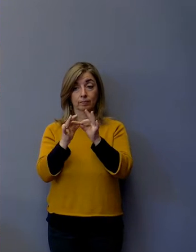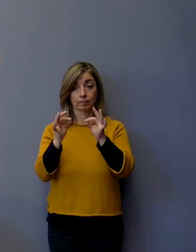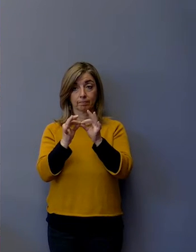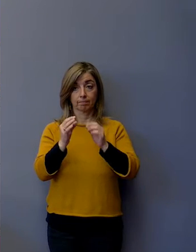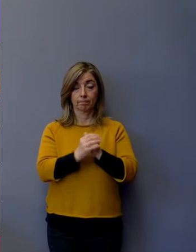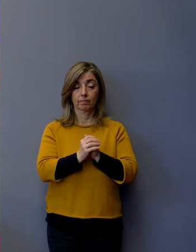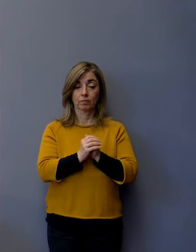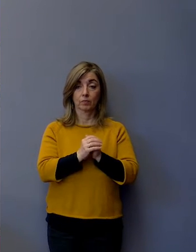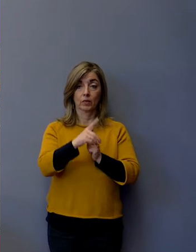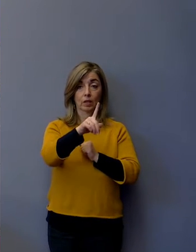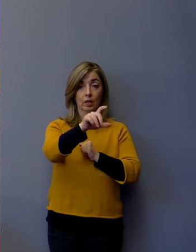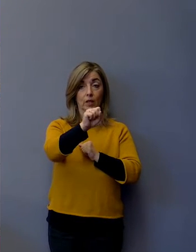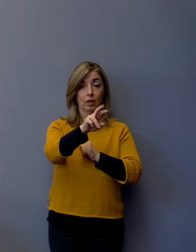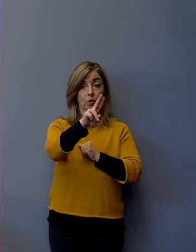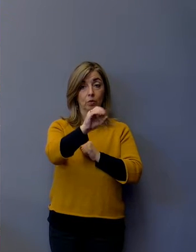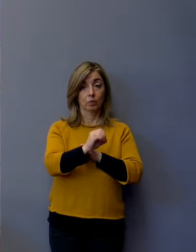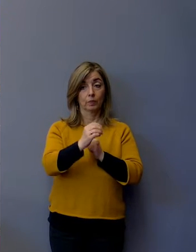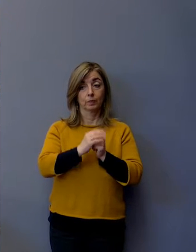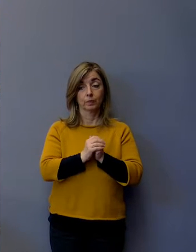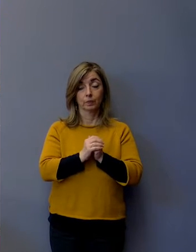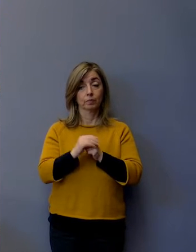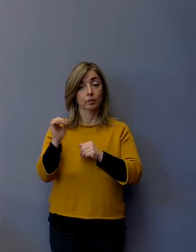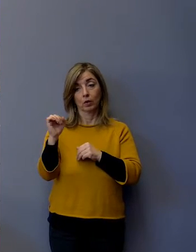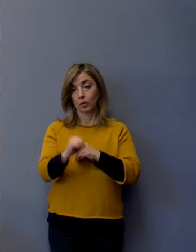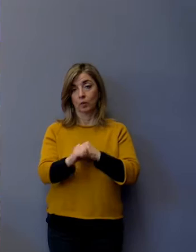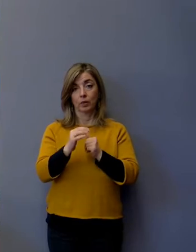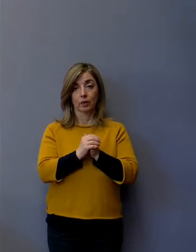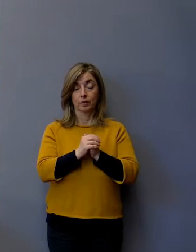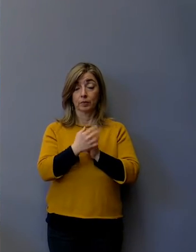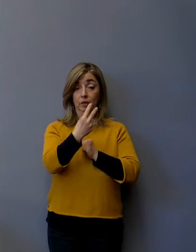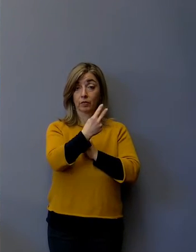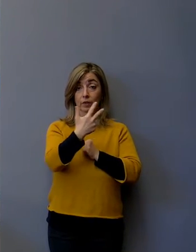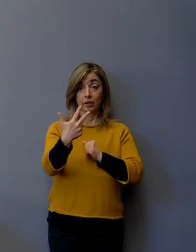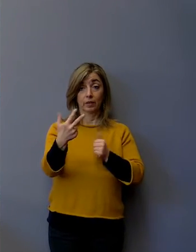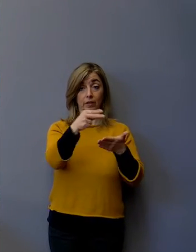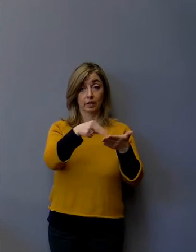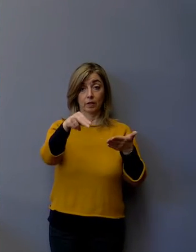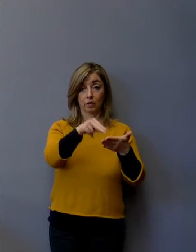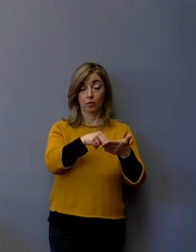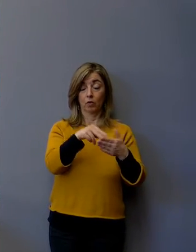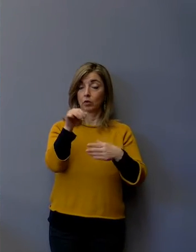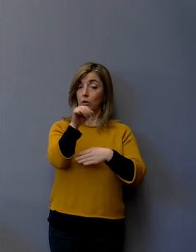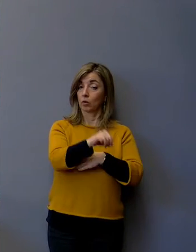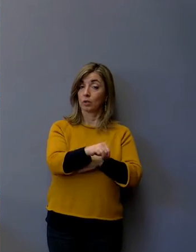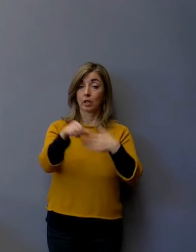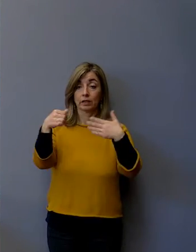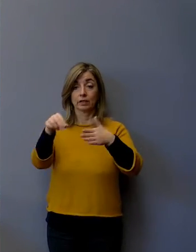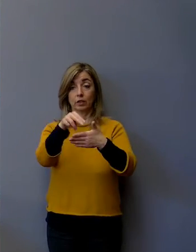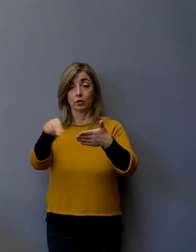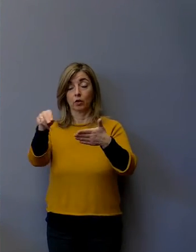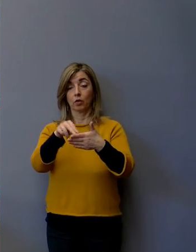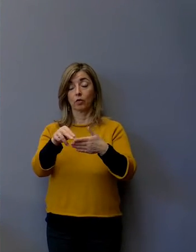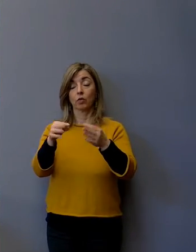consigliera lauro contrario 23 voti contrari 16 favorevoli consiglio comunale